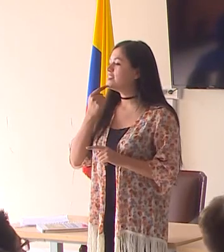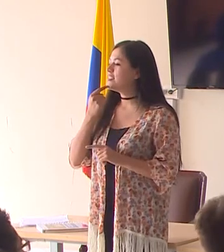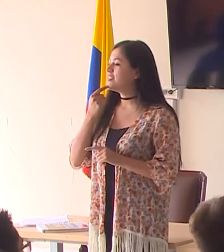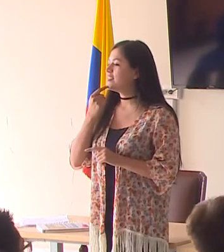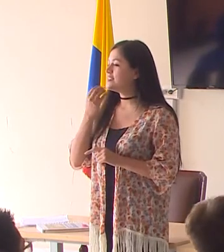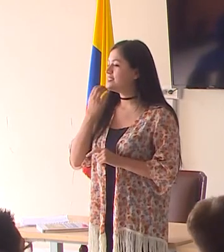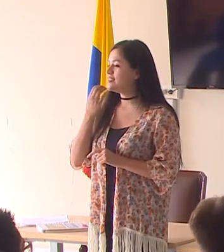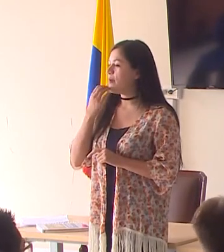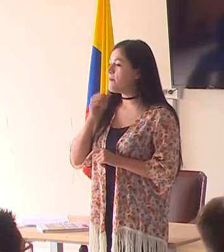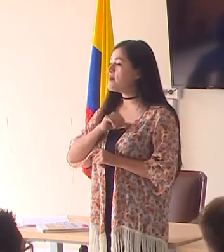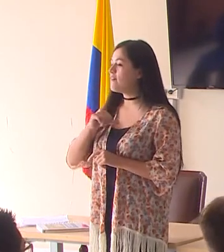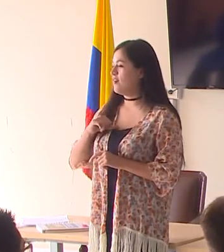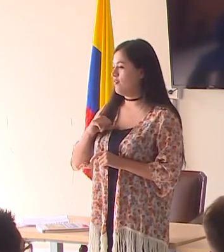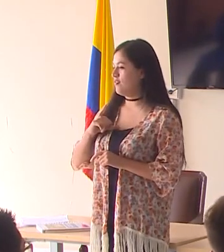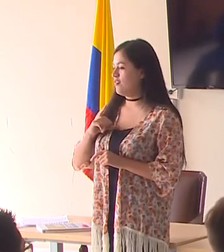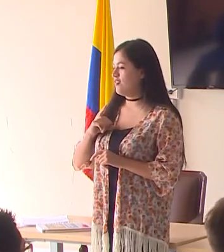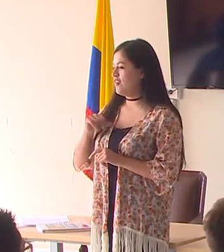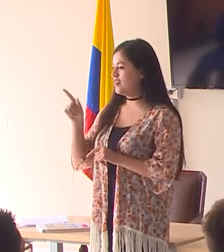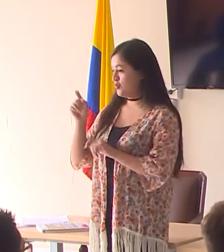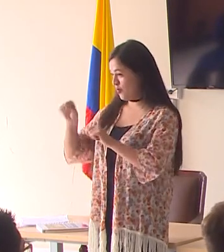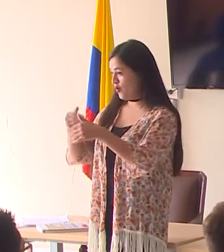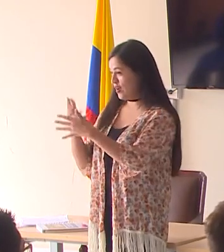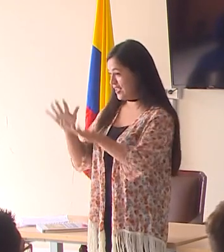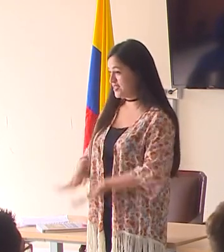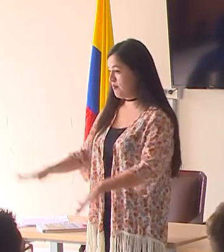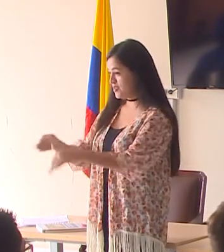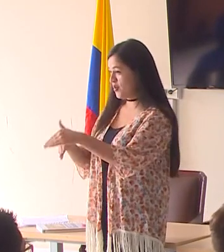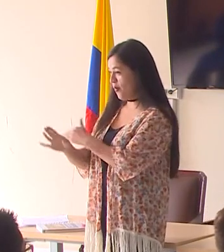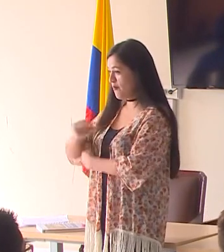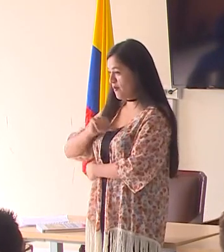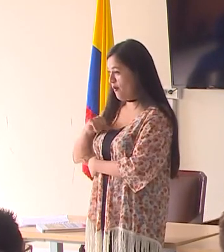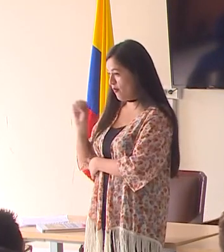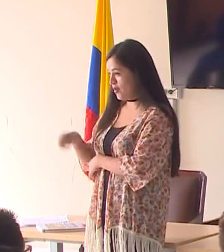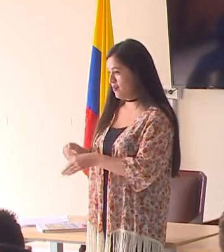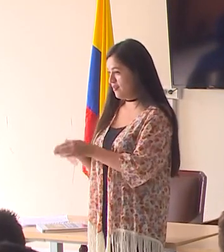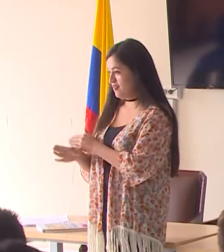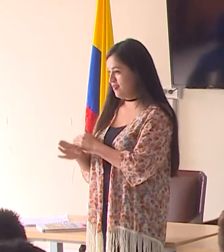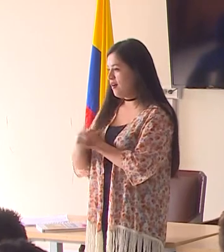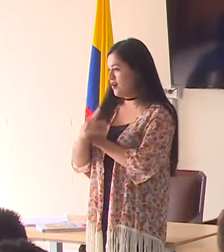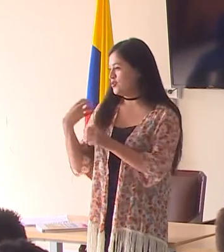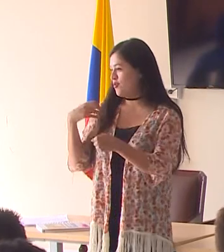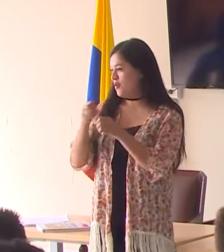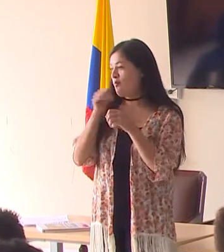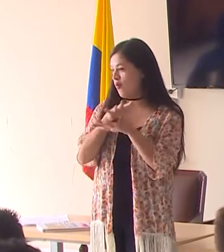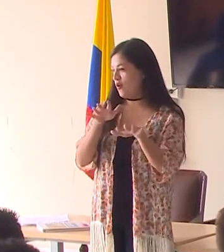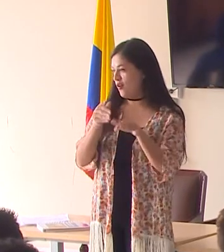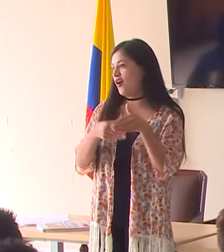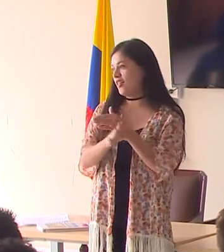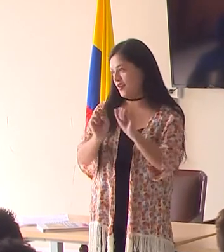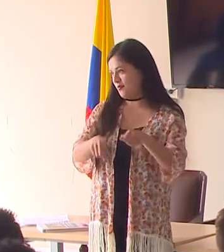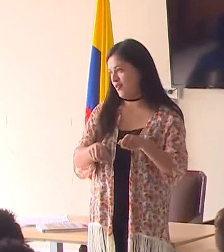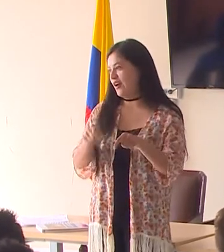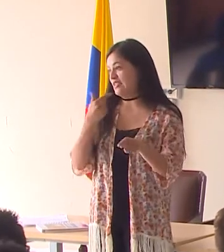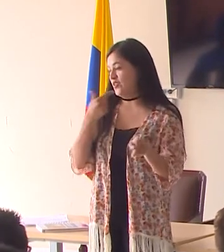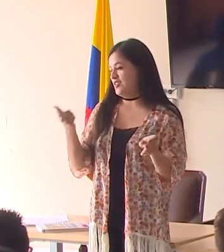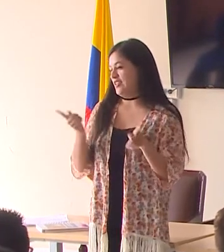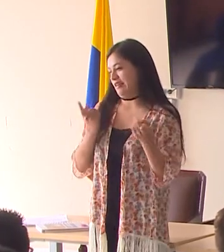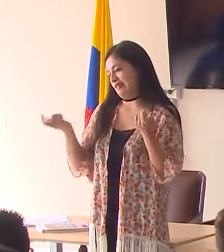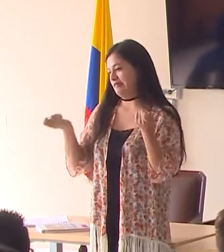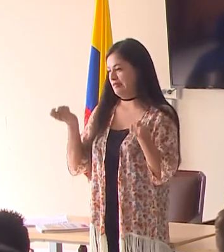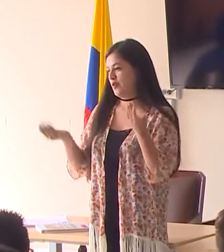otro gran reto es el de basura cero pero entendiendo lo en distintas dimensiones no tenemos que un